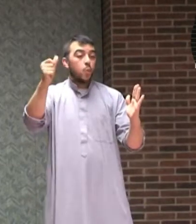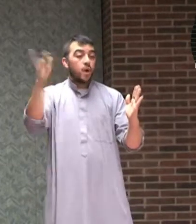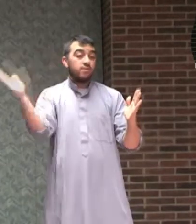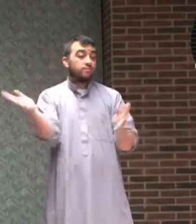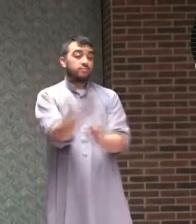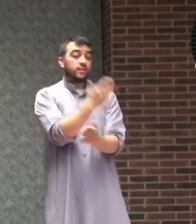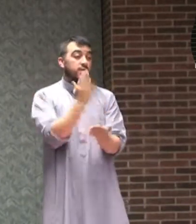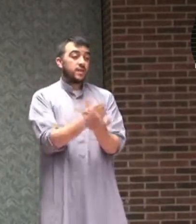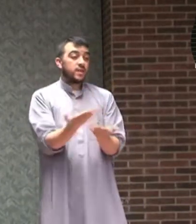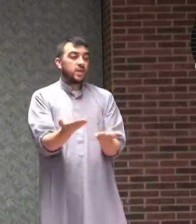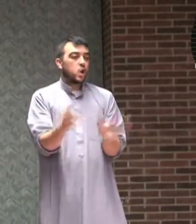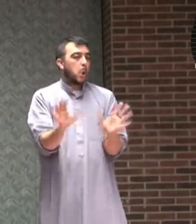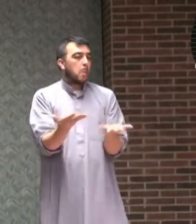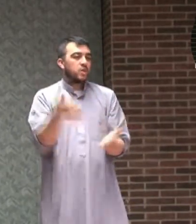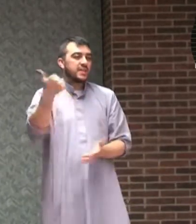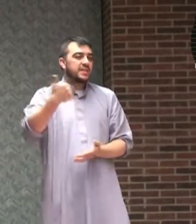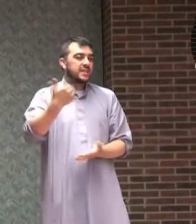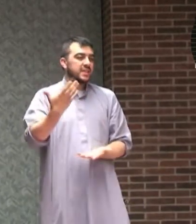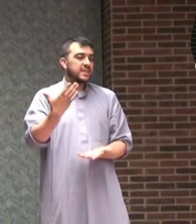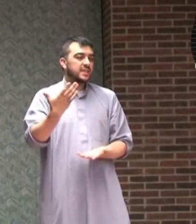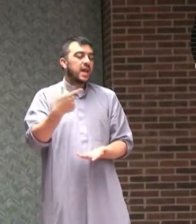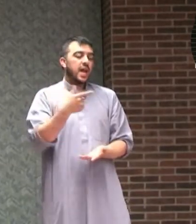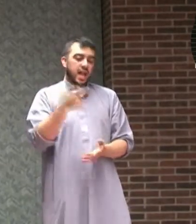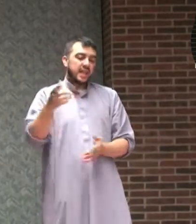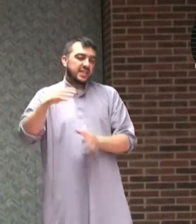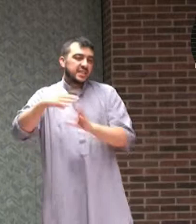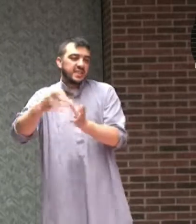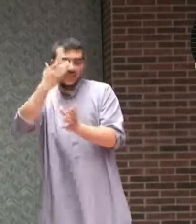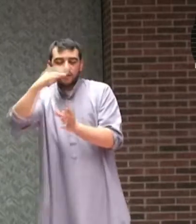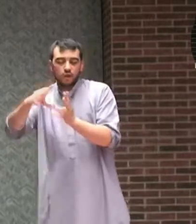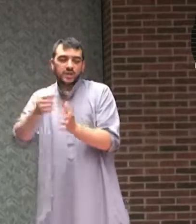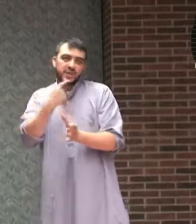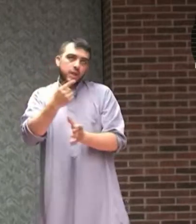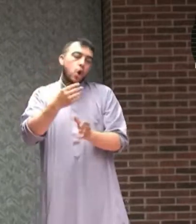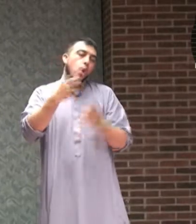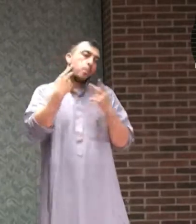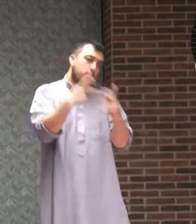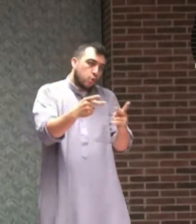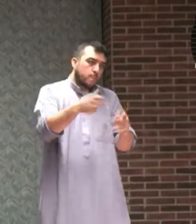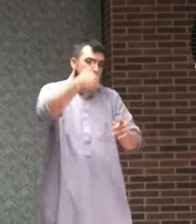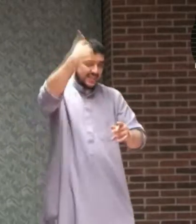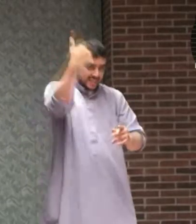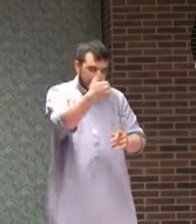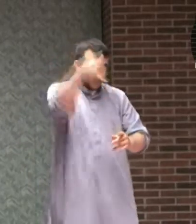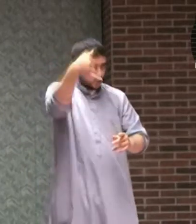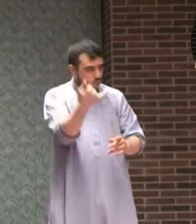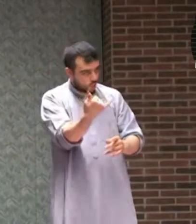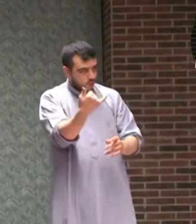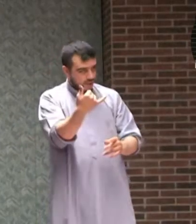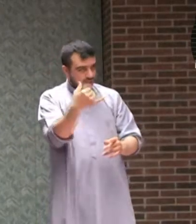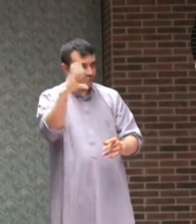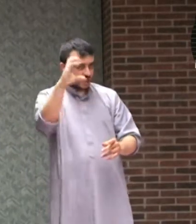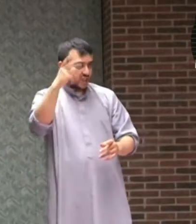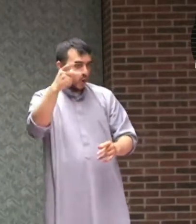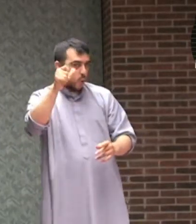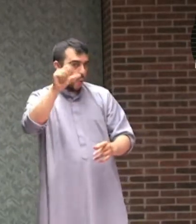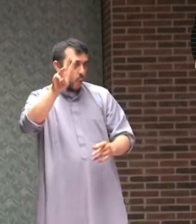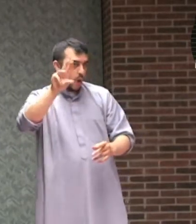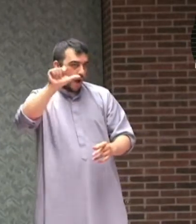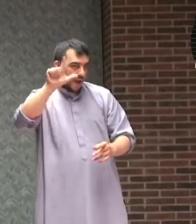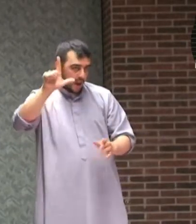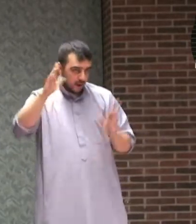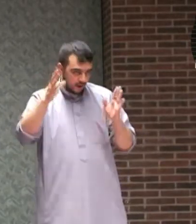l'année, rattraper les jours au fur et à mesure. Il y a certains savants qui ont permis cela. Mais le meilleur, celle qui